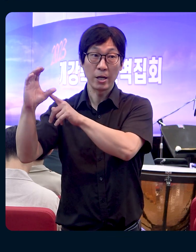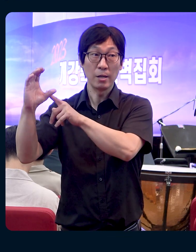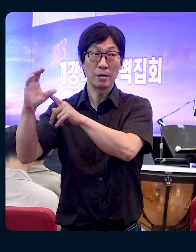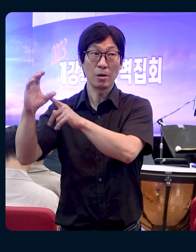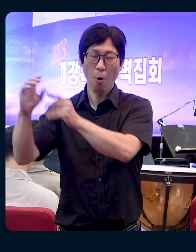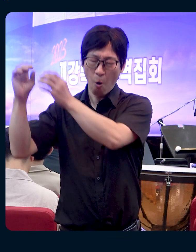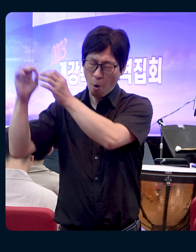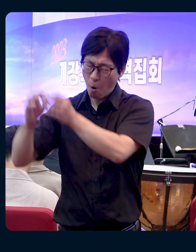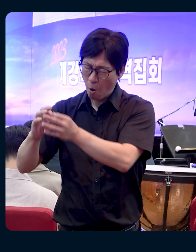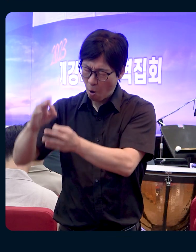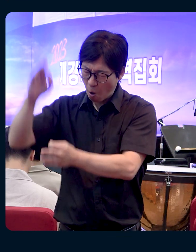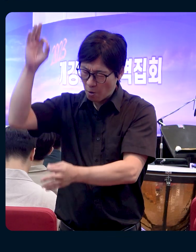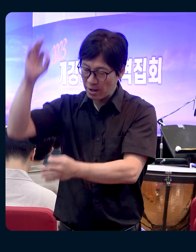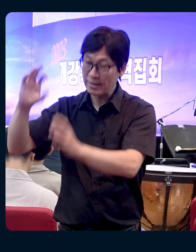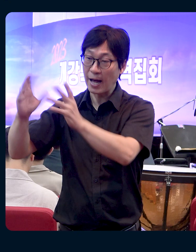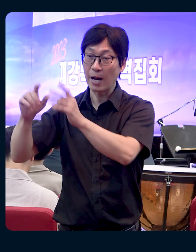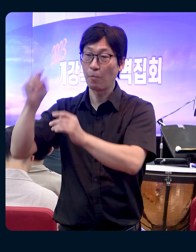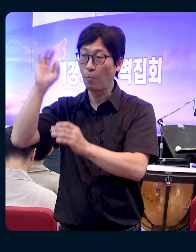데가 많습니다.